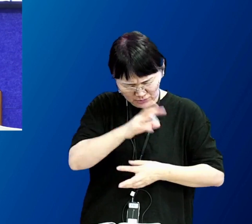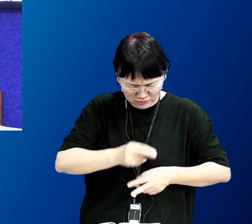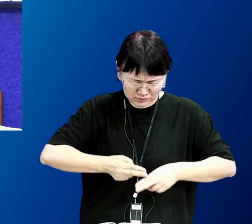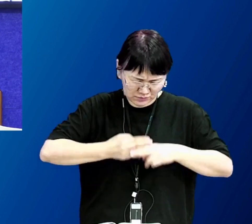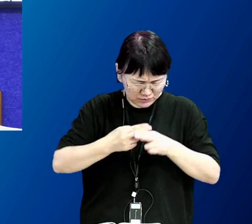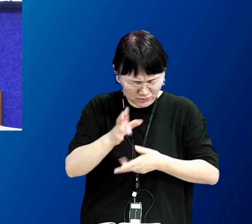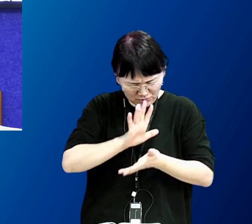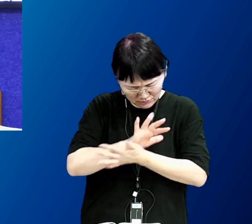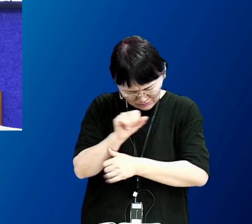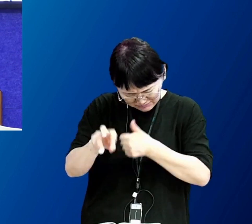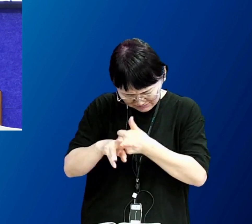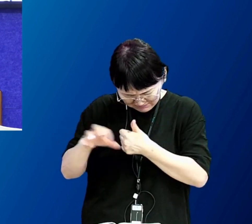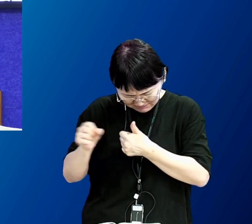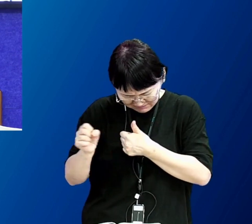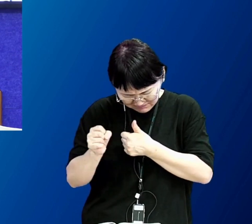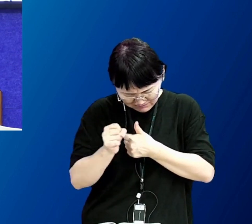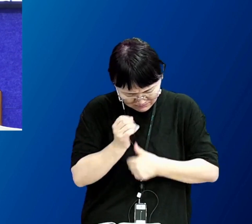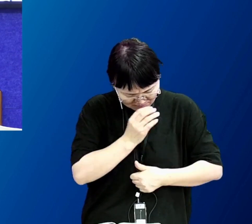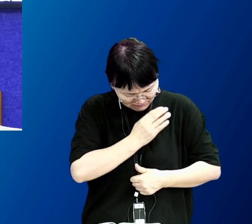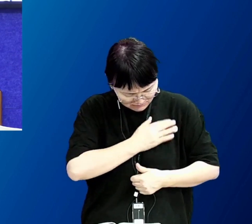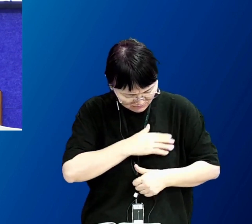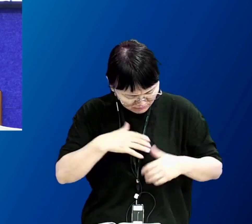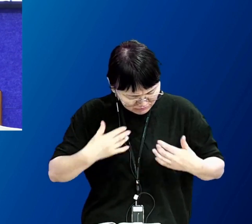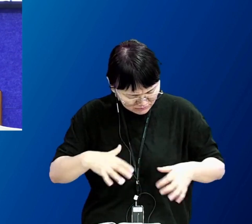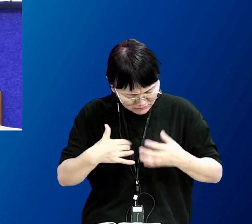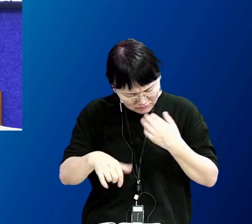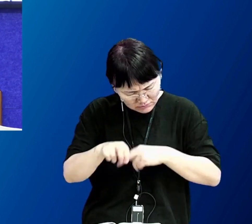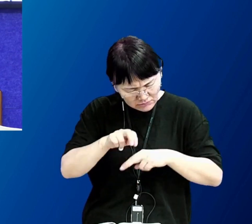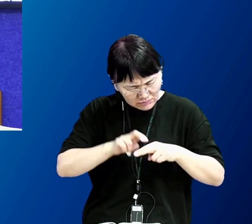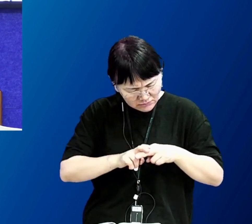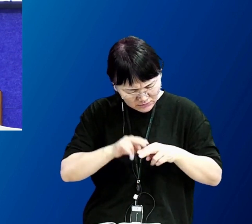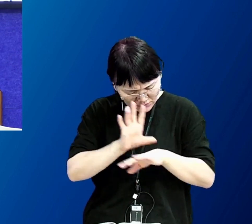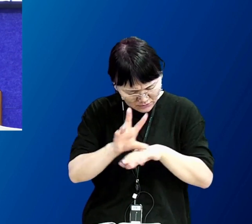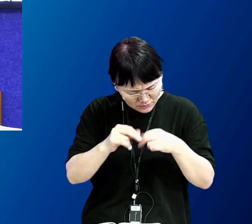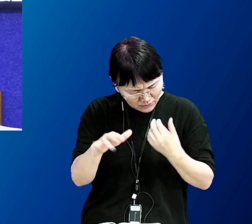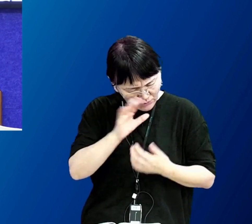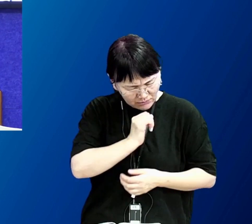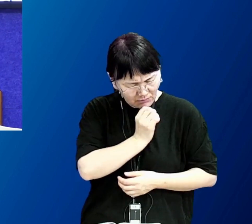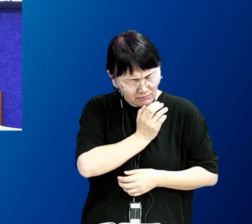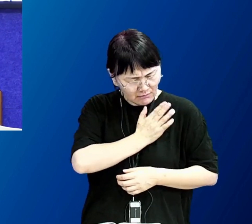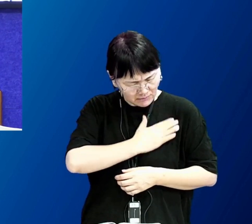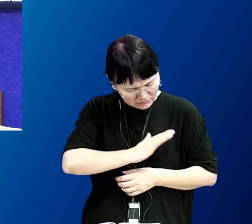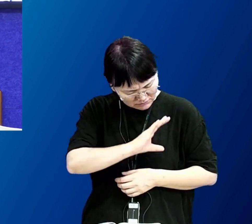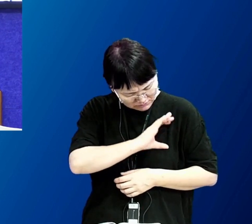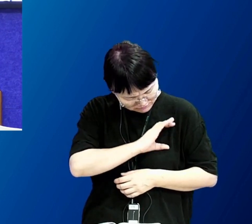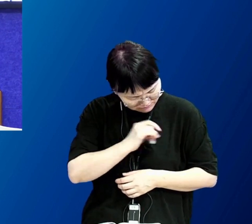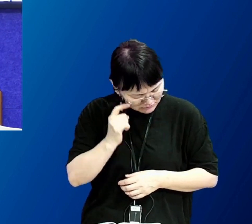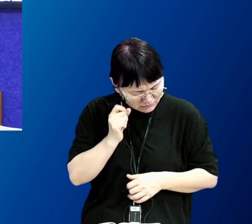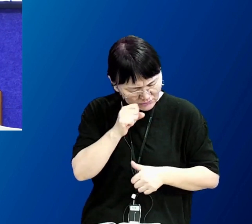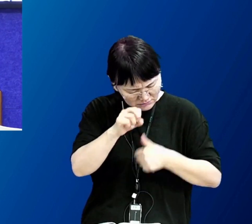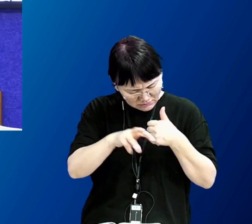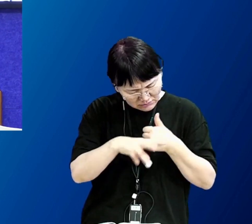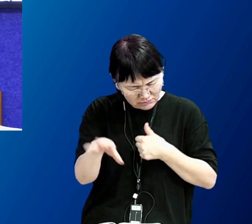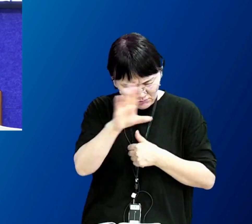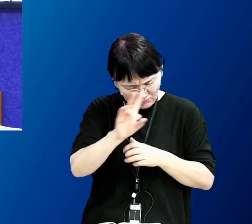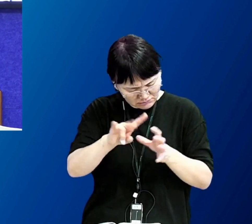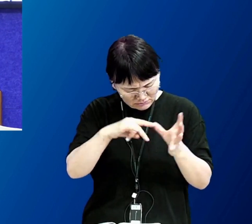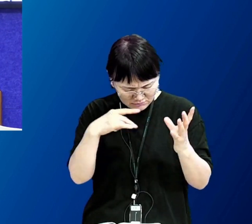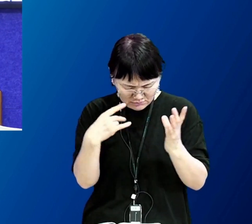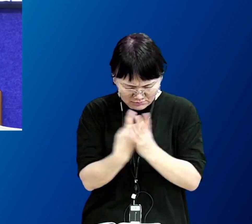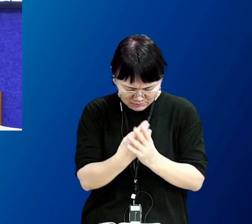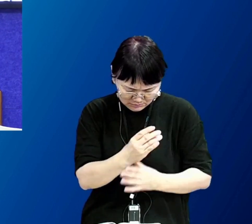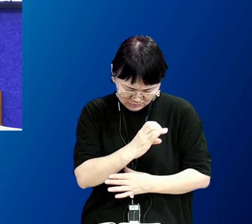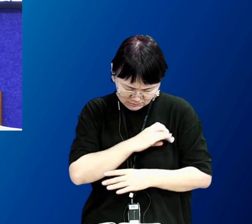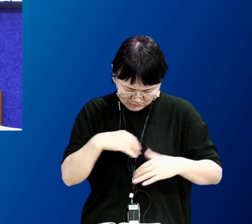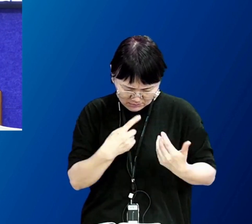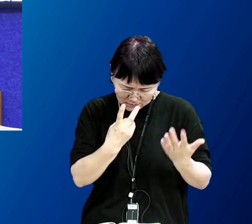үнэхээр тэр сүнснүүдийг хайрсан сэтгэлээр чуулганыг хайрсан сэтгэлээр энэ сайн мэдээний төлөө хамтдаа нэгдмэн сэтгэлээр